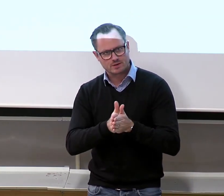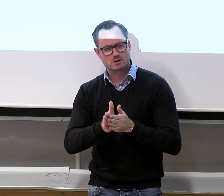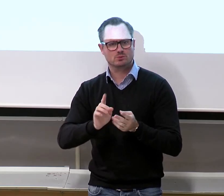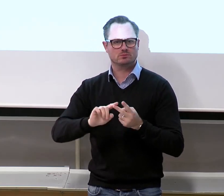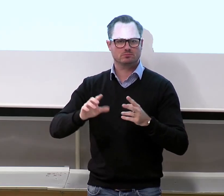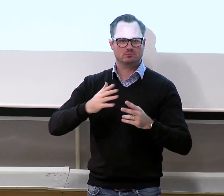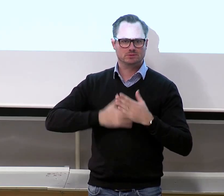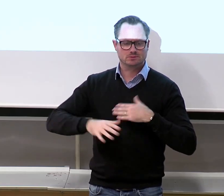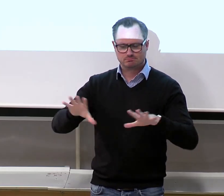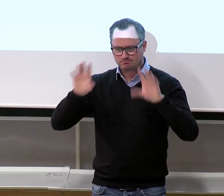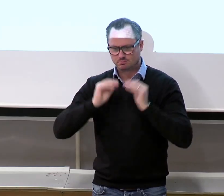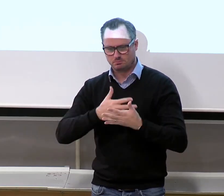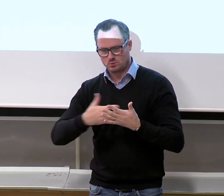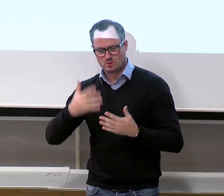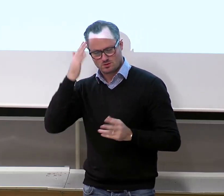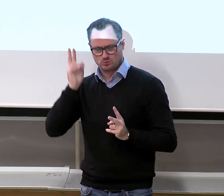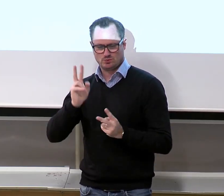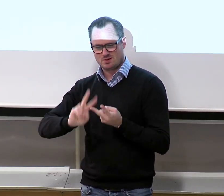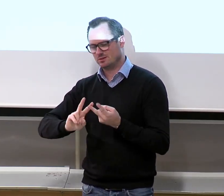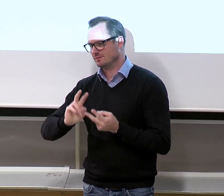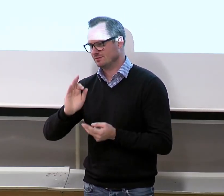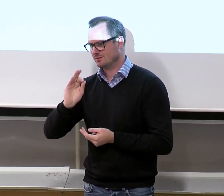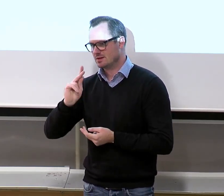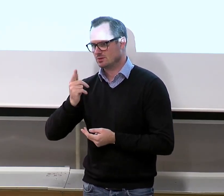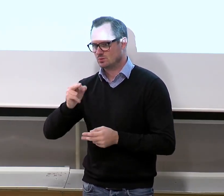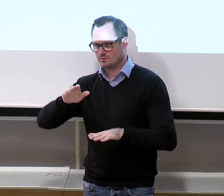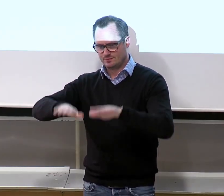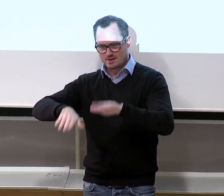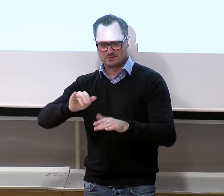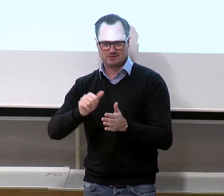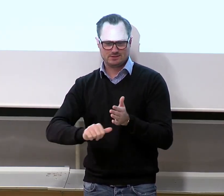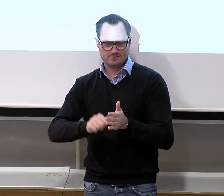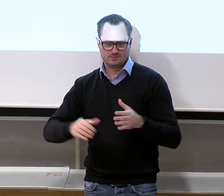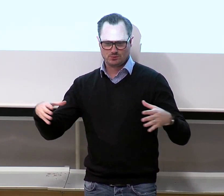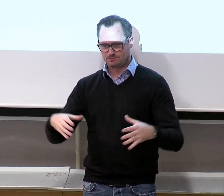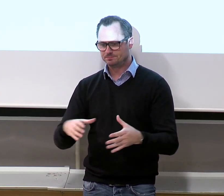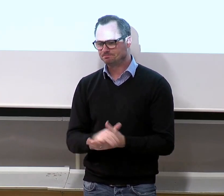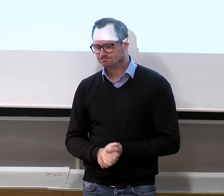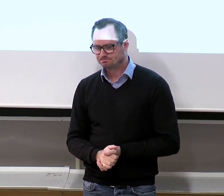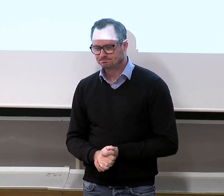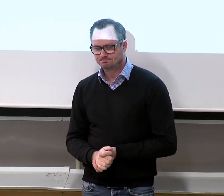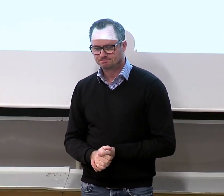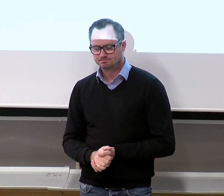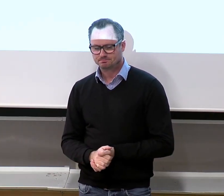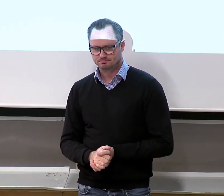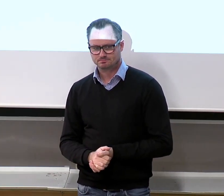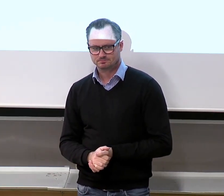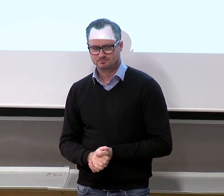påverkar hur motiverade, hur intresserade de har varit av att lära sig svenska också. Det är sådana faktorer som